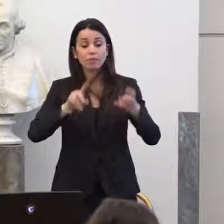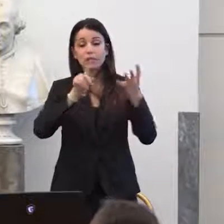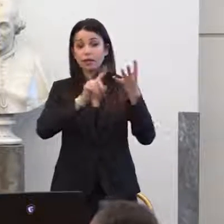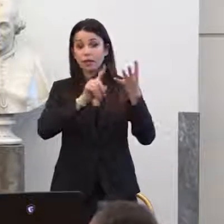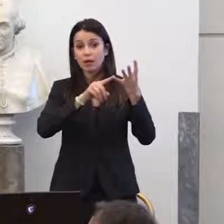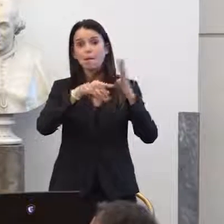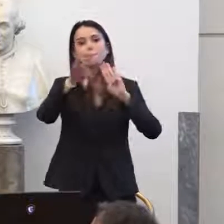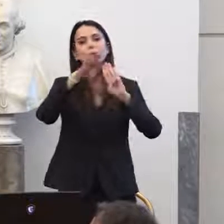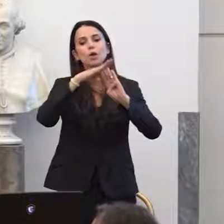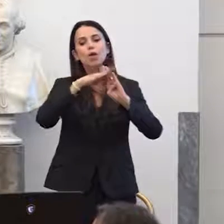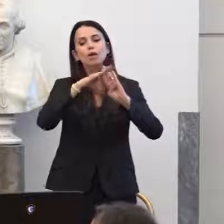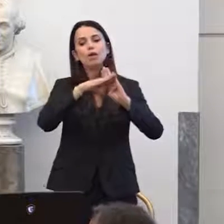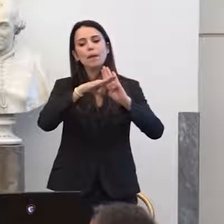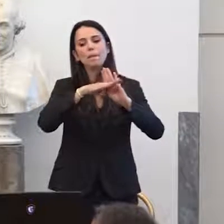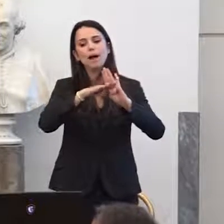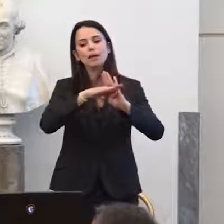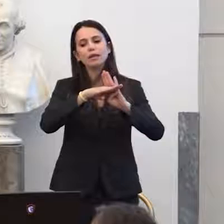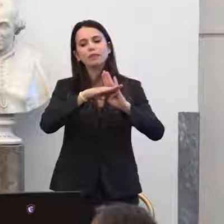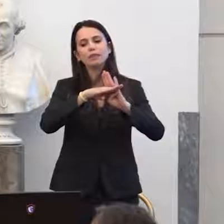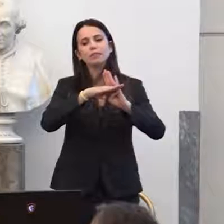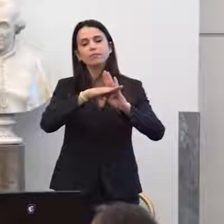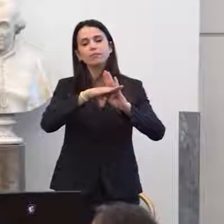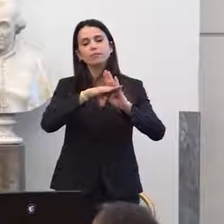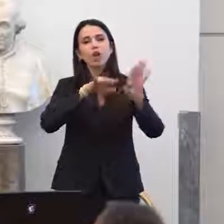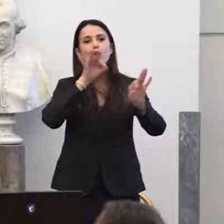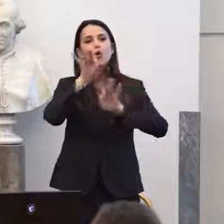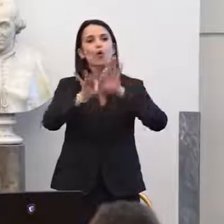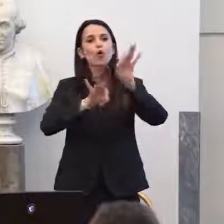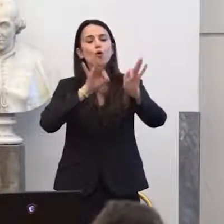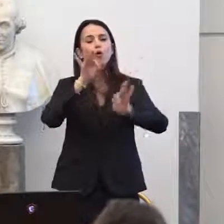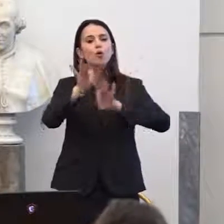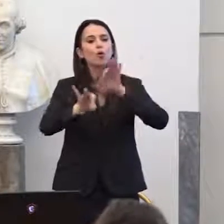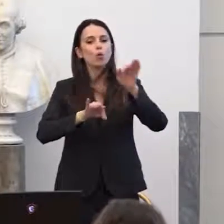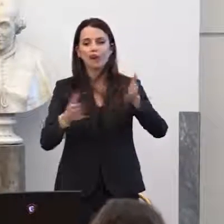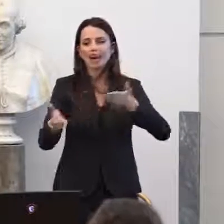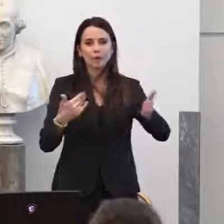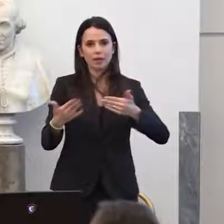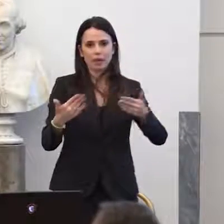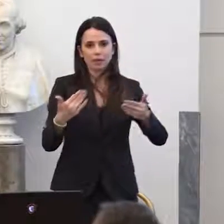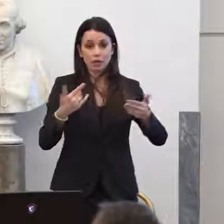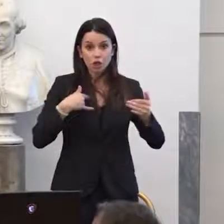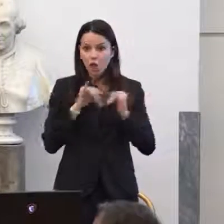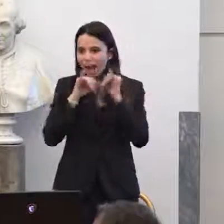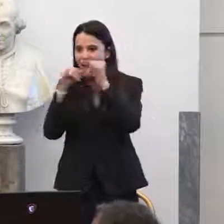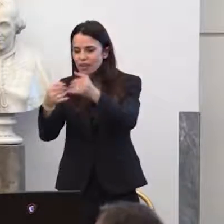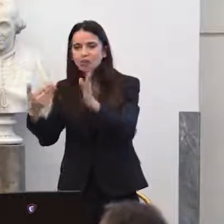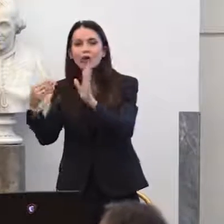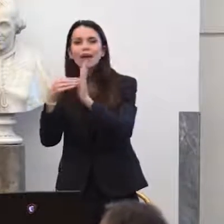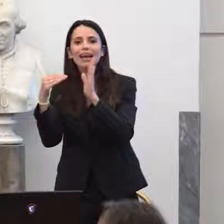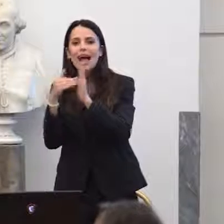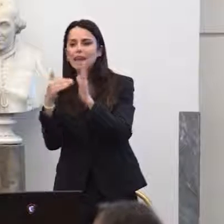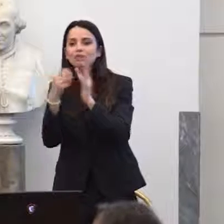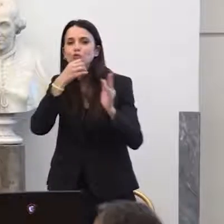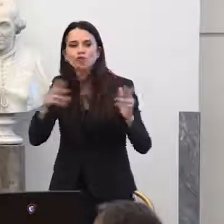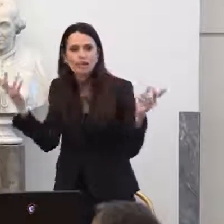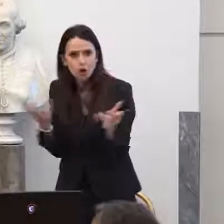a programmare quella che è la cura dell'immediata post-acuzia, cioè quando io esco a casa che cosa